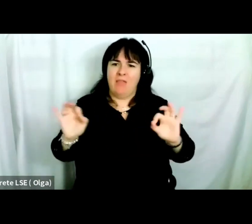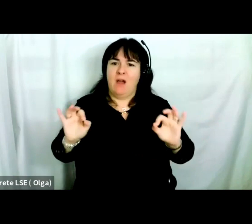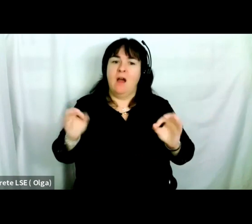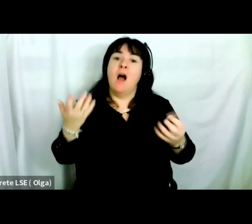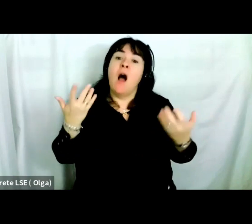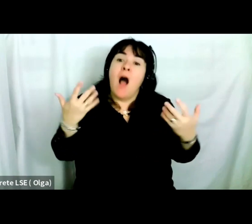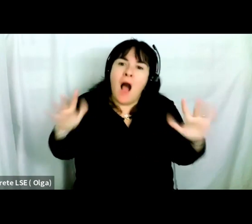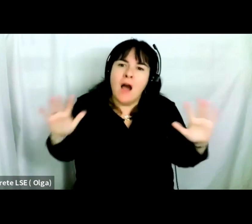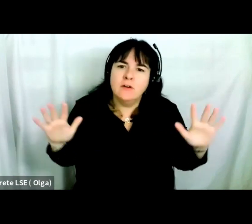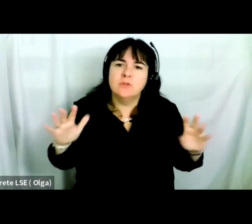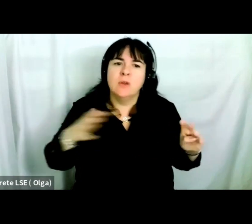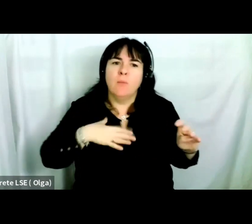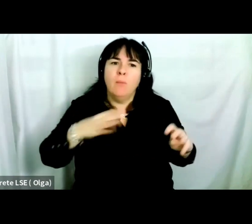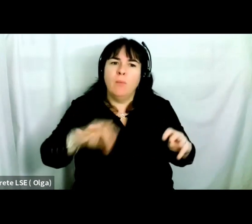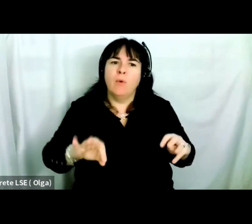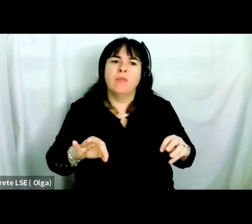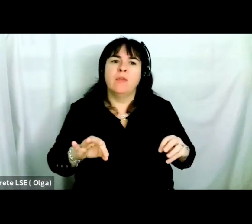pues